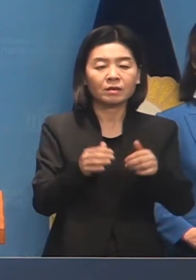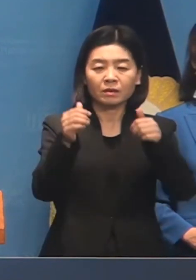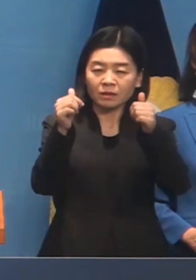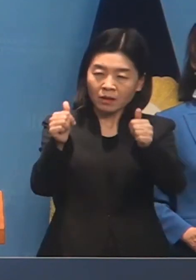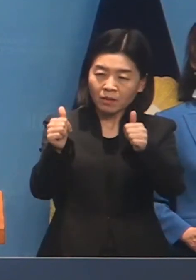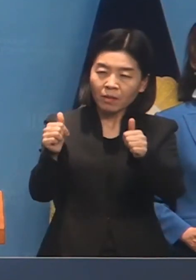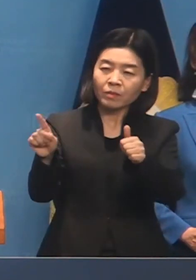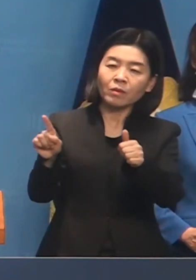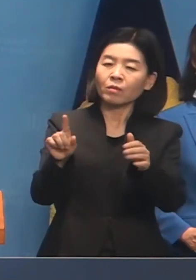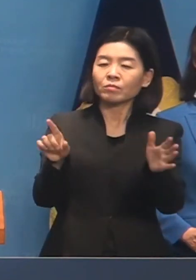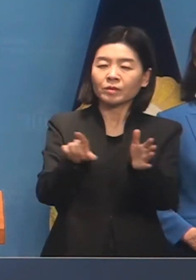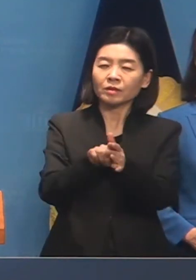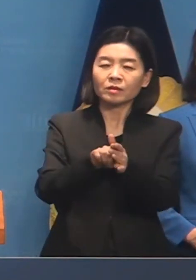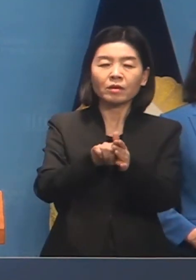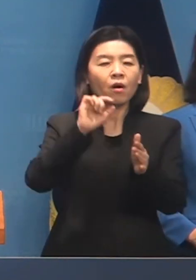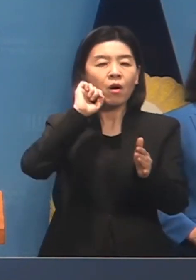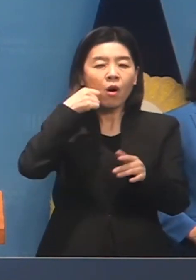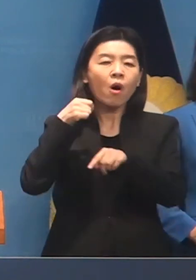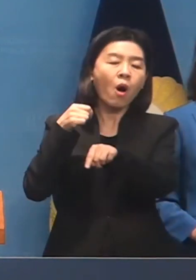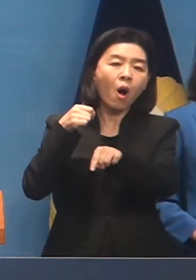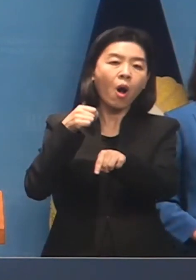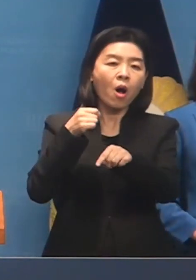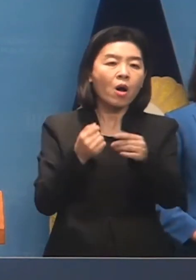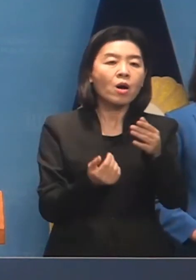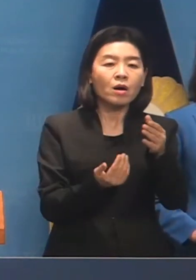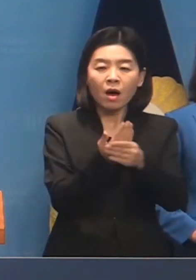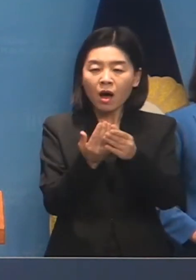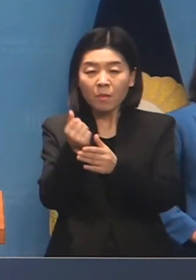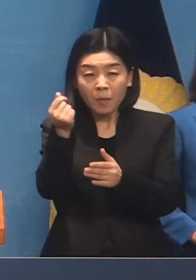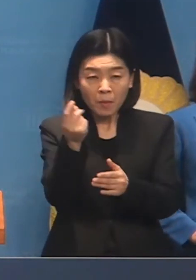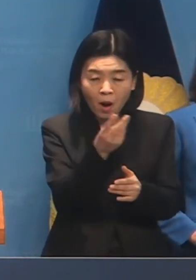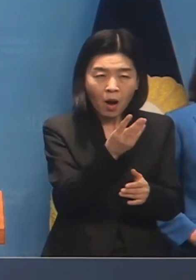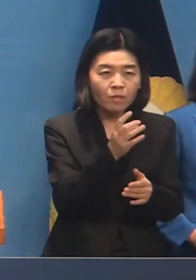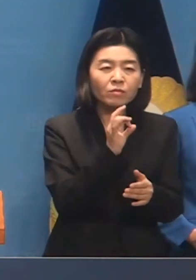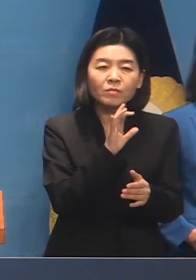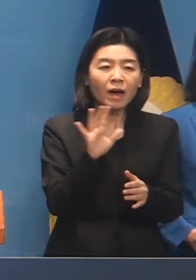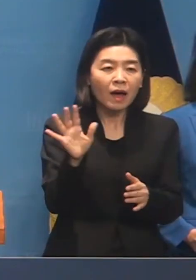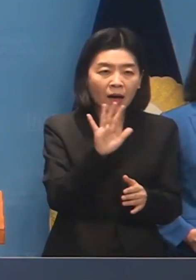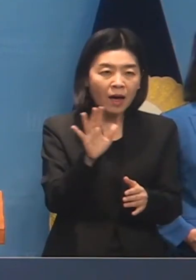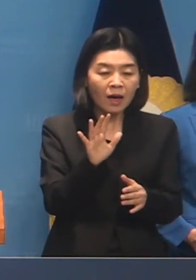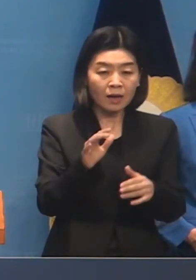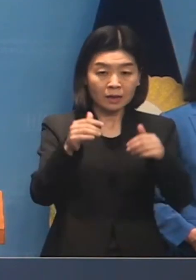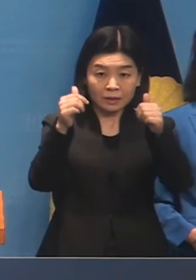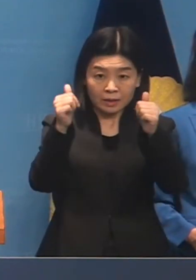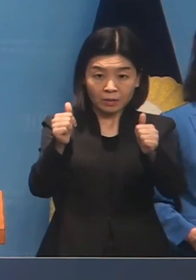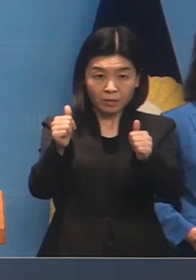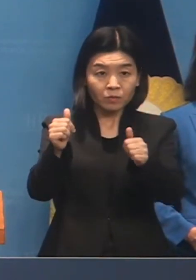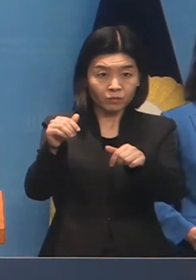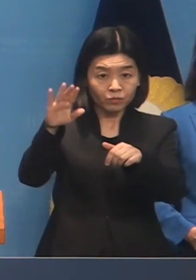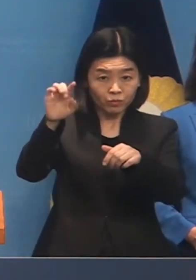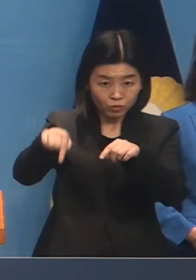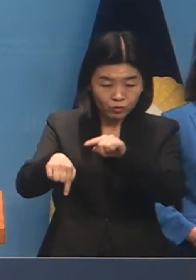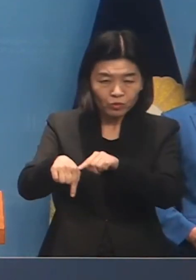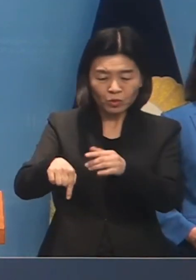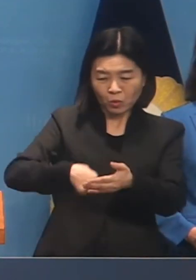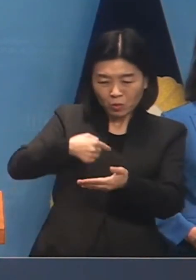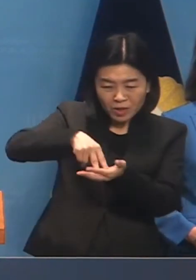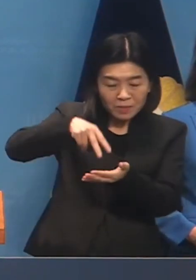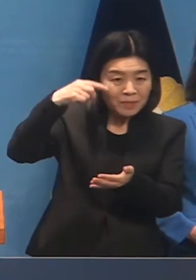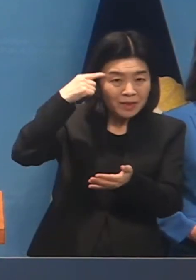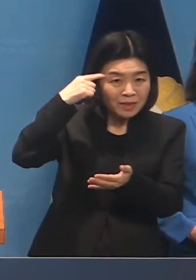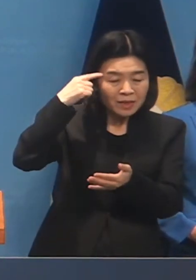몇몇 사건의 문제가 아닙니다. 이는 사법부가 독립이라는 이름으로 민주적